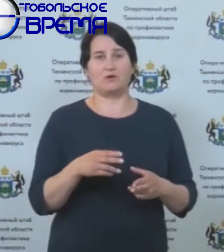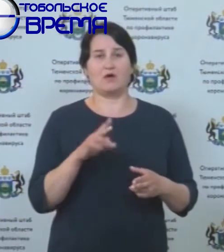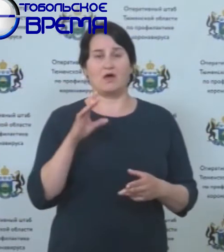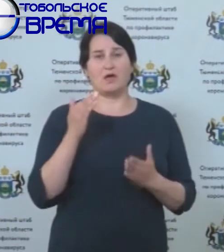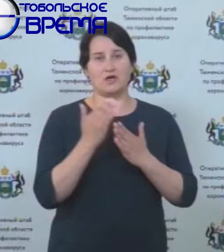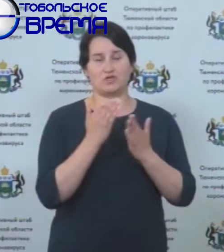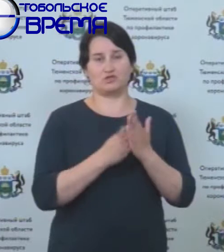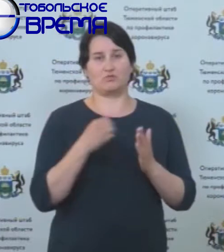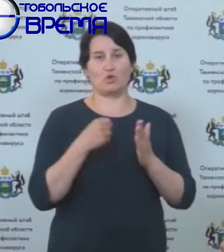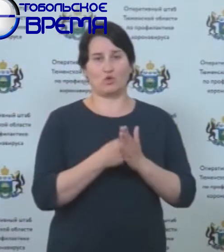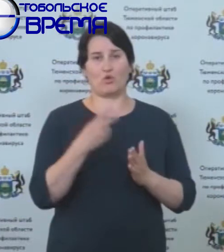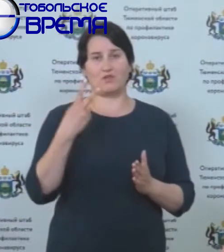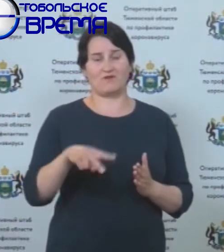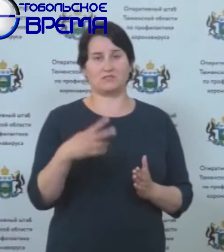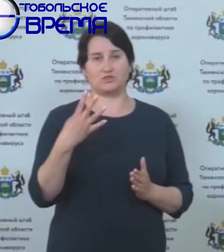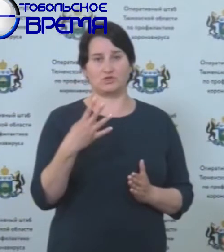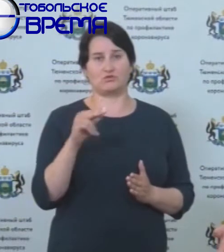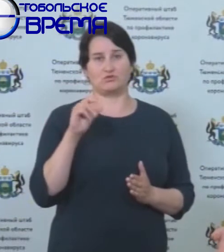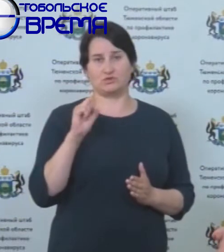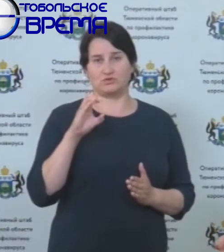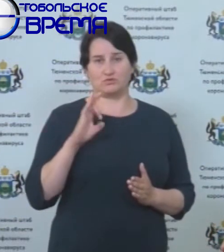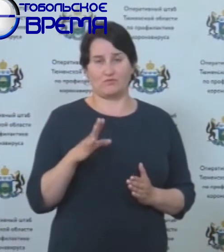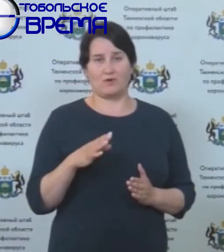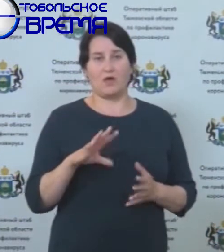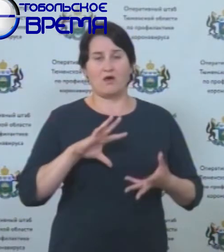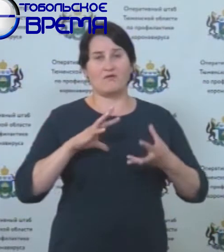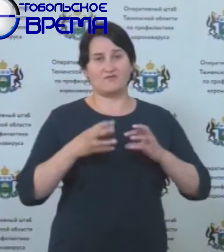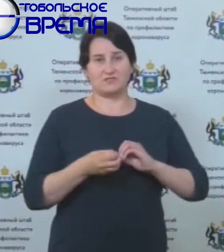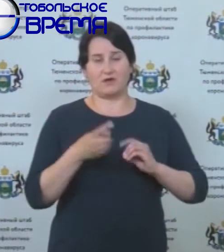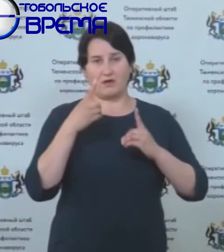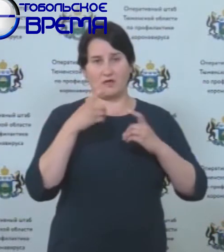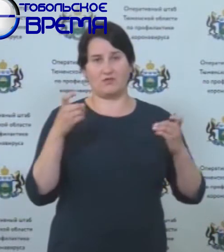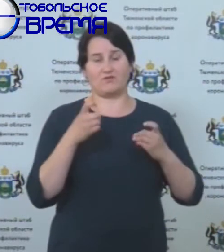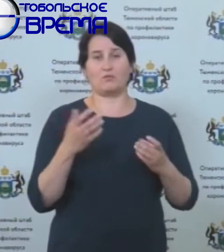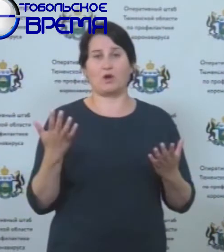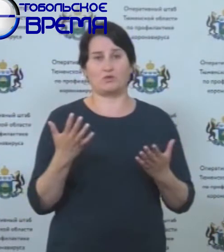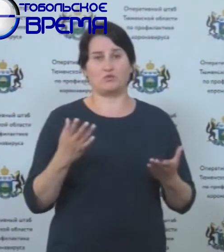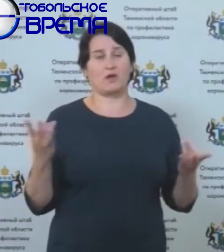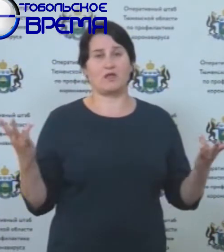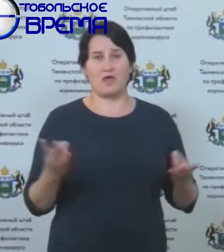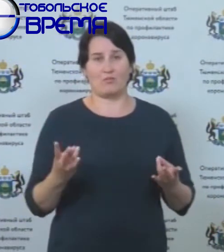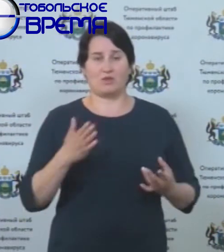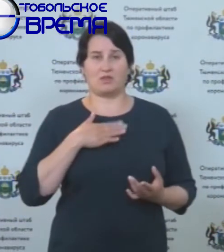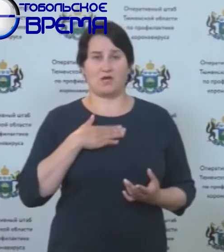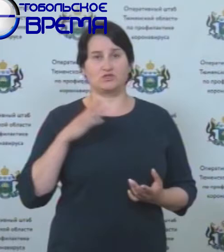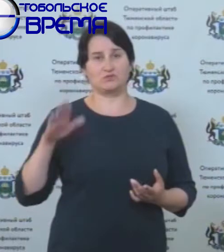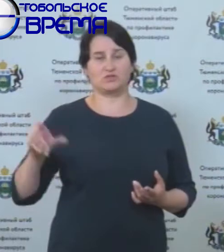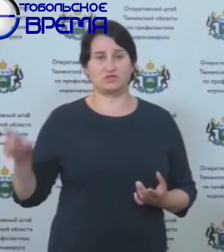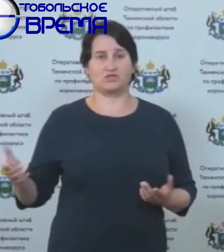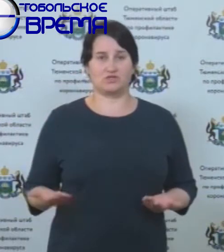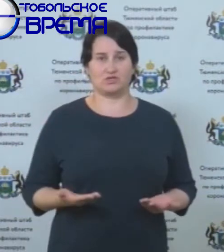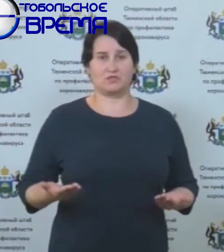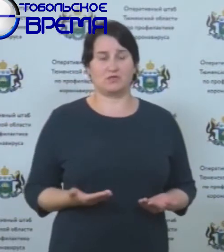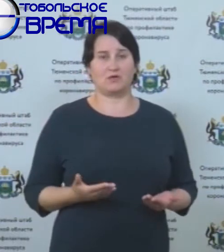часов. Справочная информация, вся которая необходима нашим тюменцам по результатам